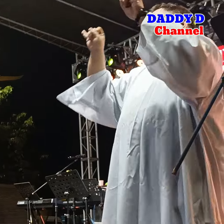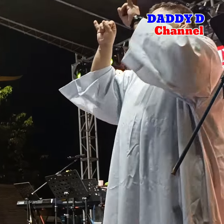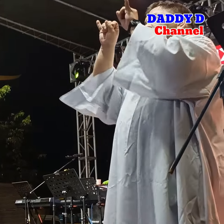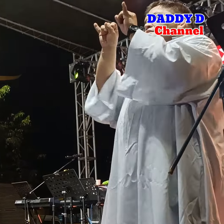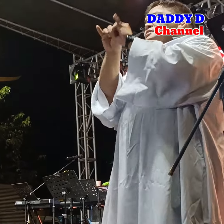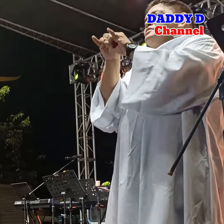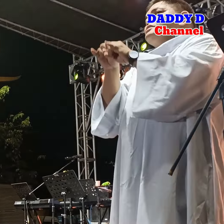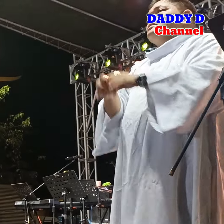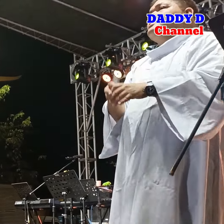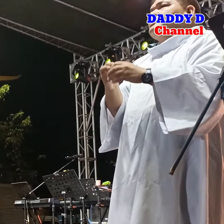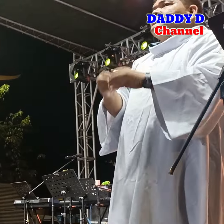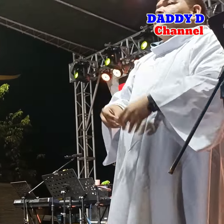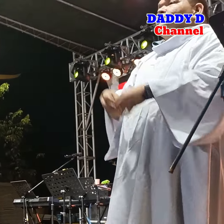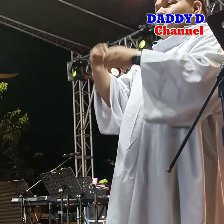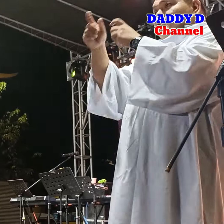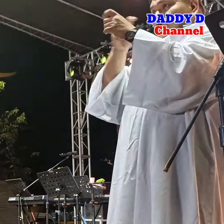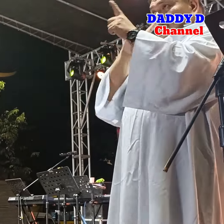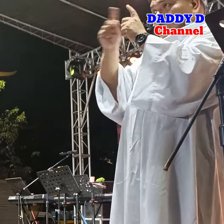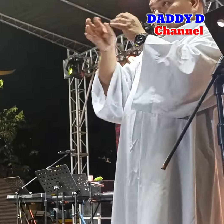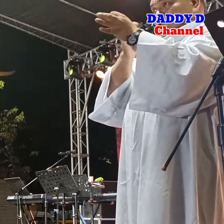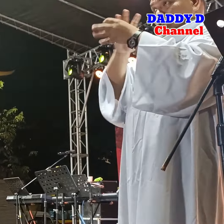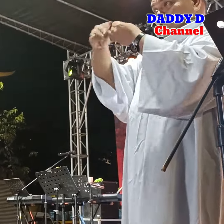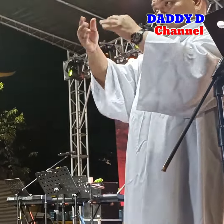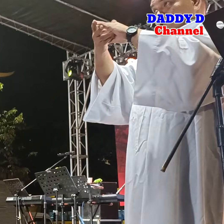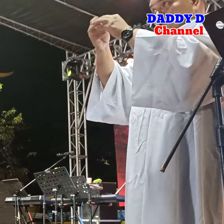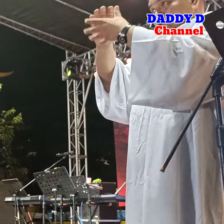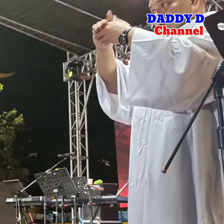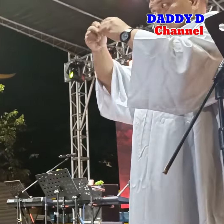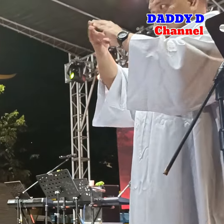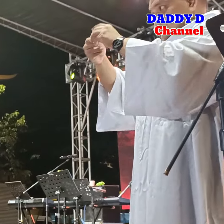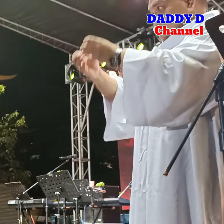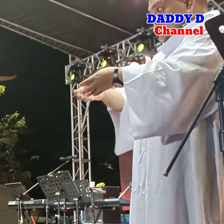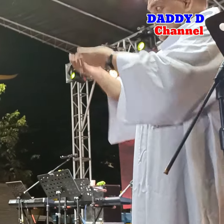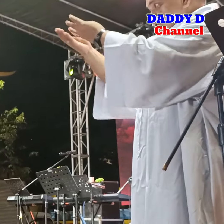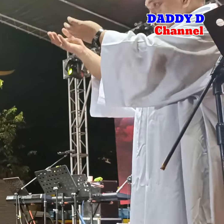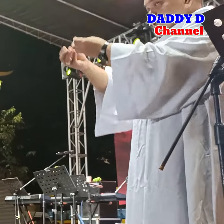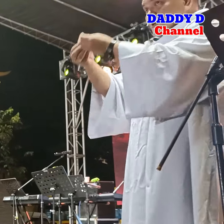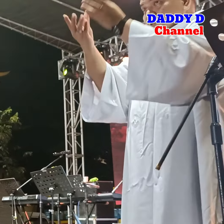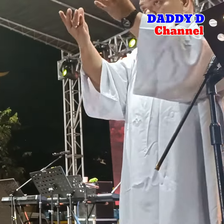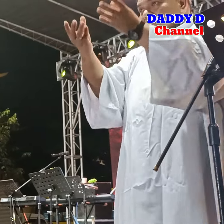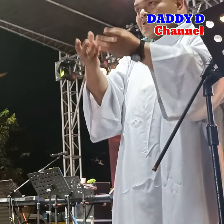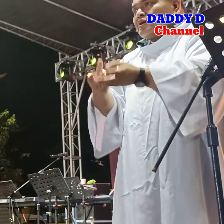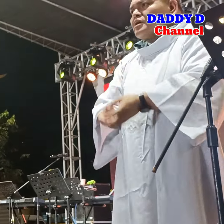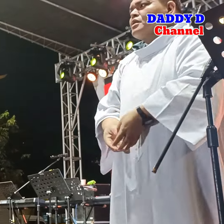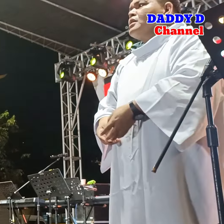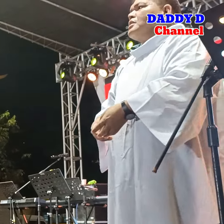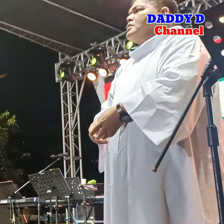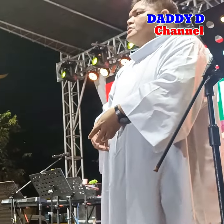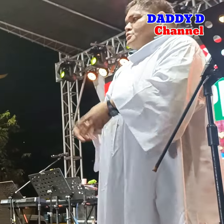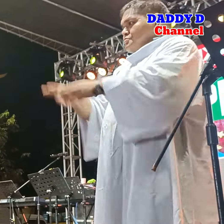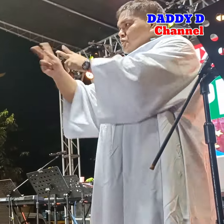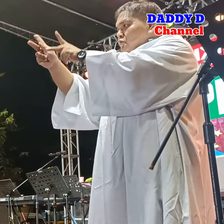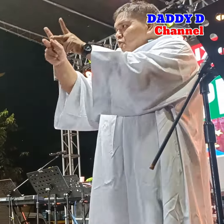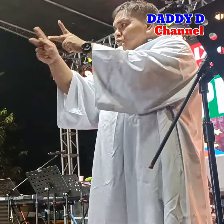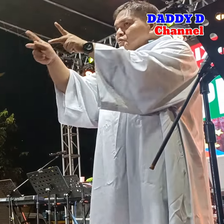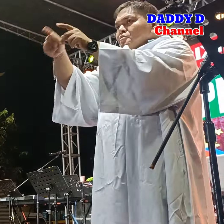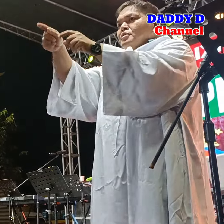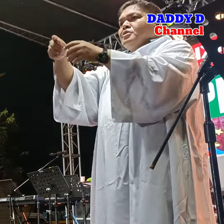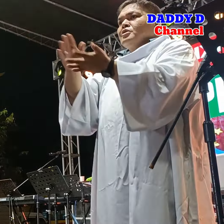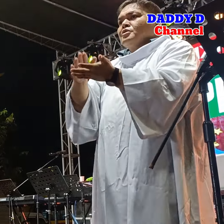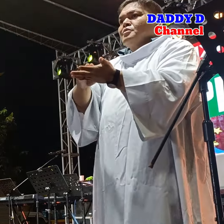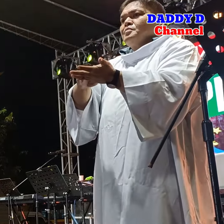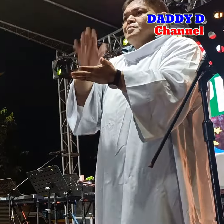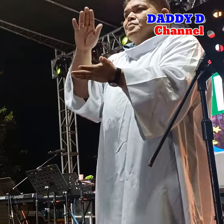na dapat kinikwento niya sa atin at sinasabi niya na aasikasuhin niya ay ang presyo